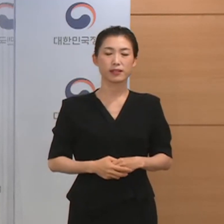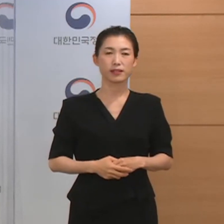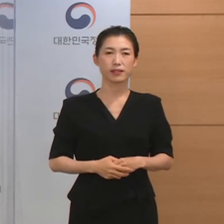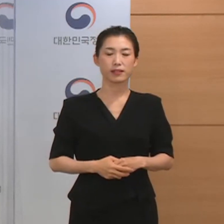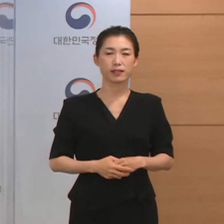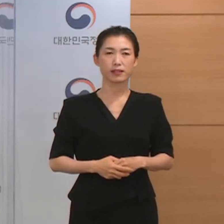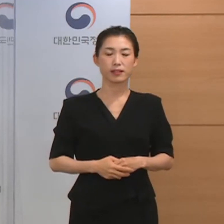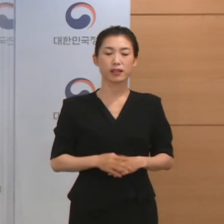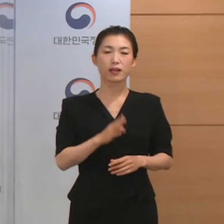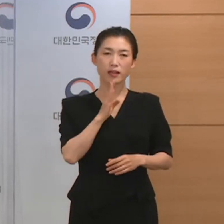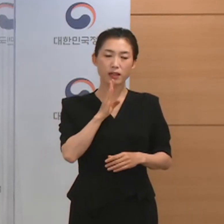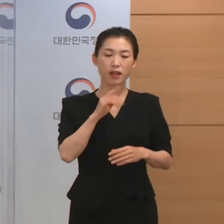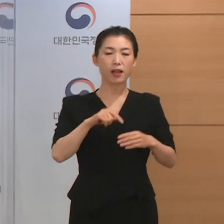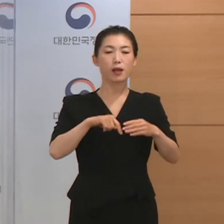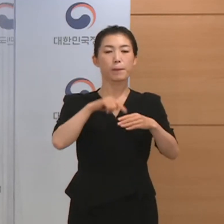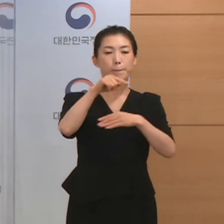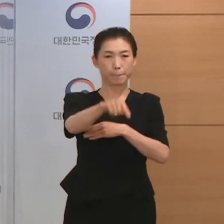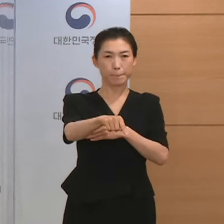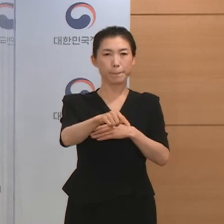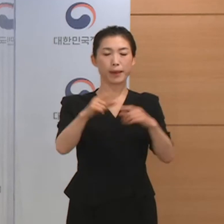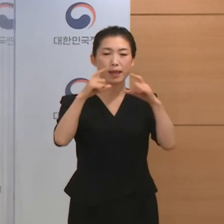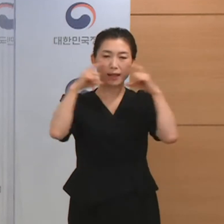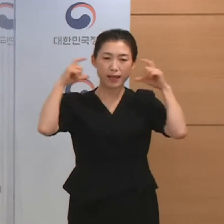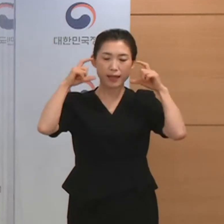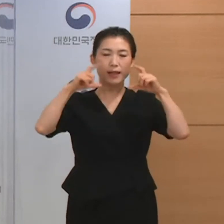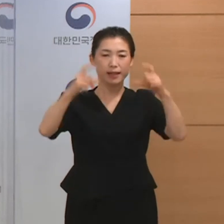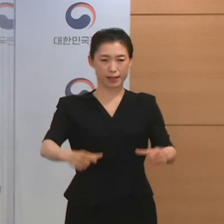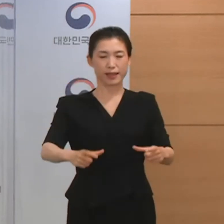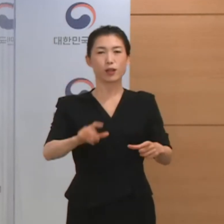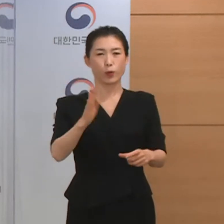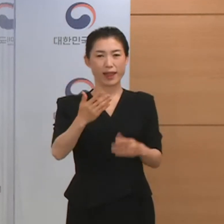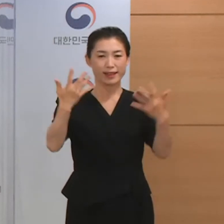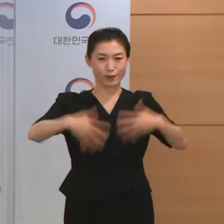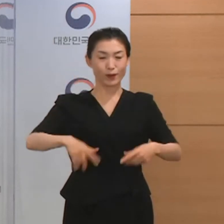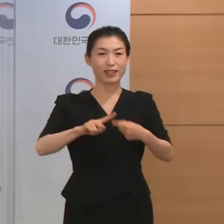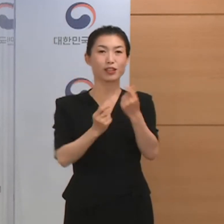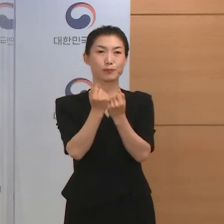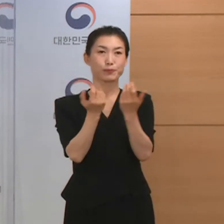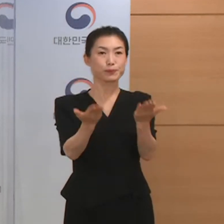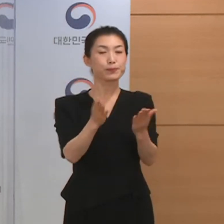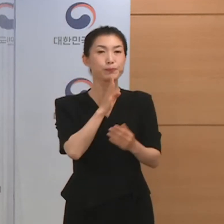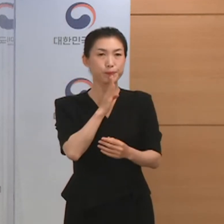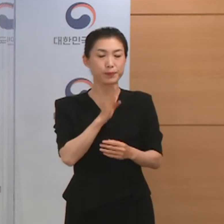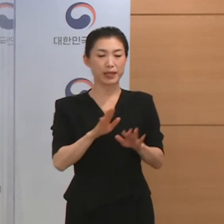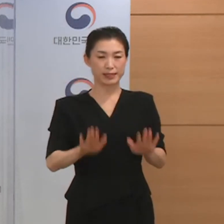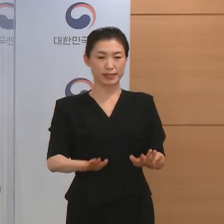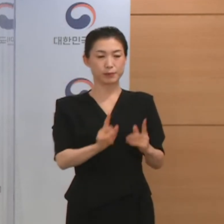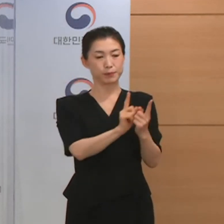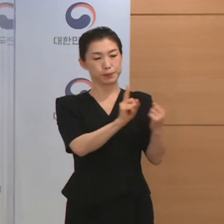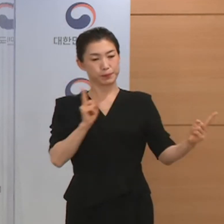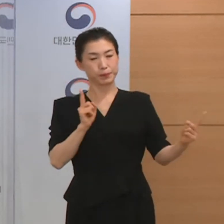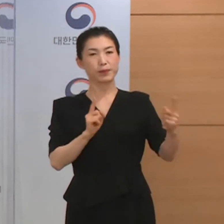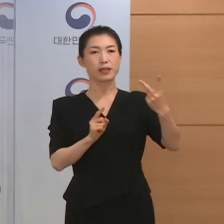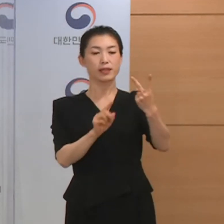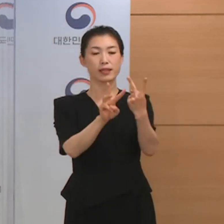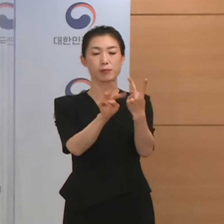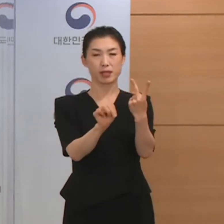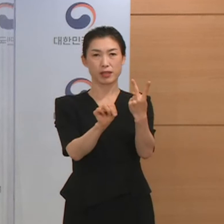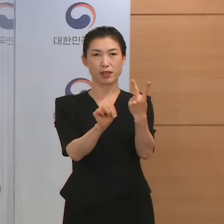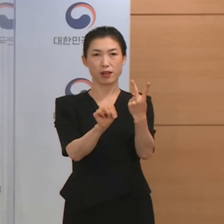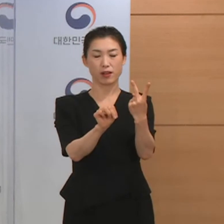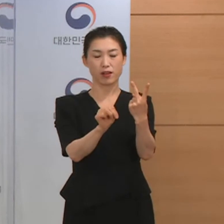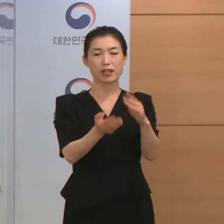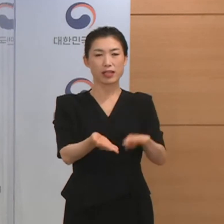야외에서의 마스크 착용 완화에 대해서 말씀을 드렸습니다. 현재도 2m 이상의 거리가 확보되지 않은